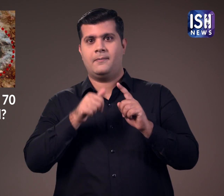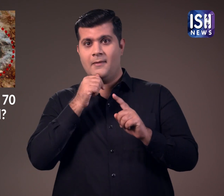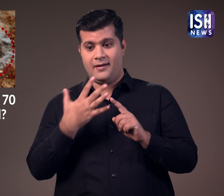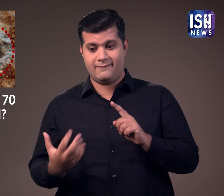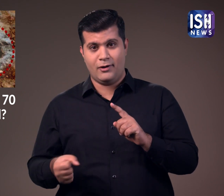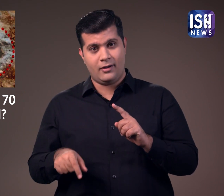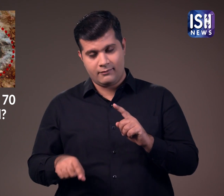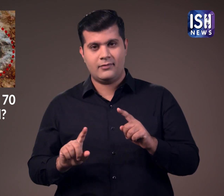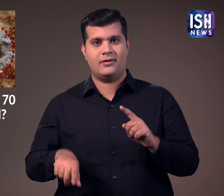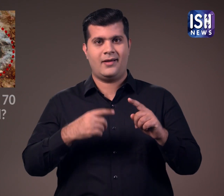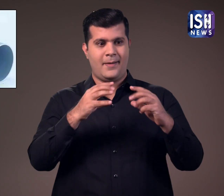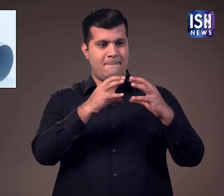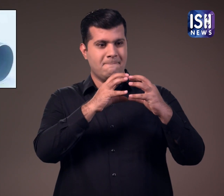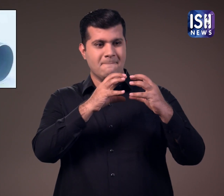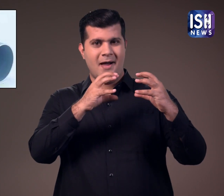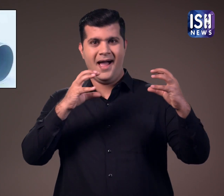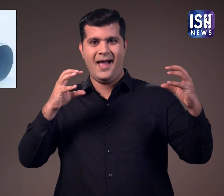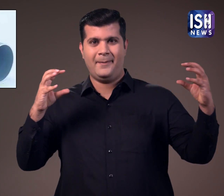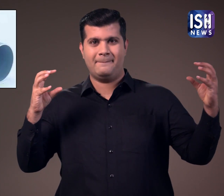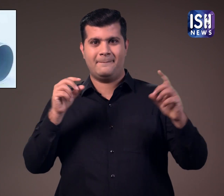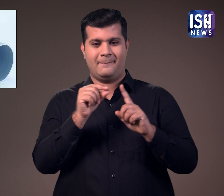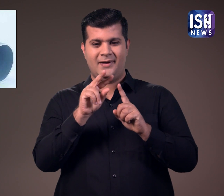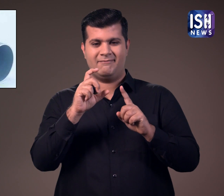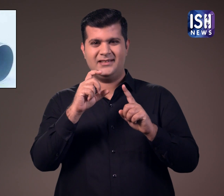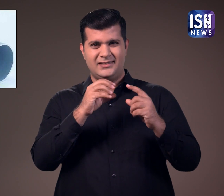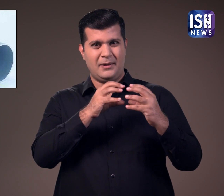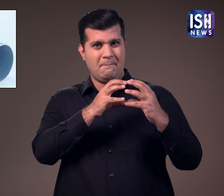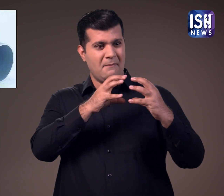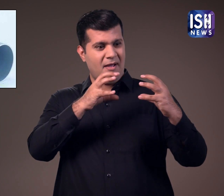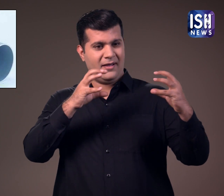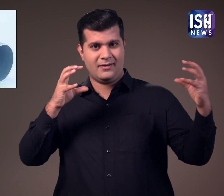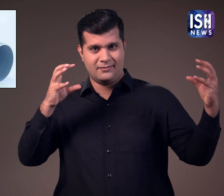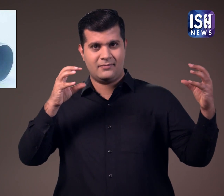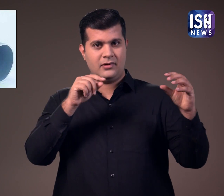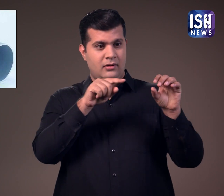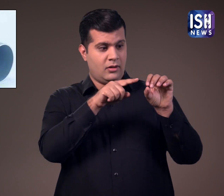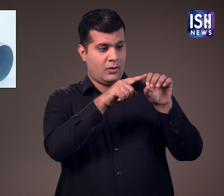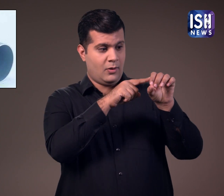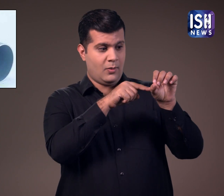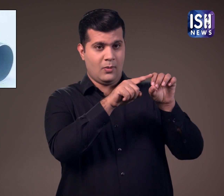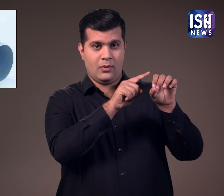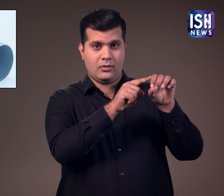जिसमें 6 से 12 इंच व्यास वाले PVC पाइप का प्रयोग किया जाता है.